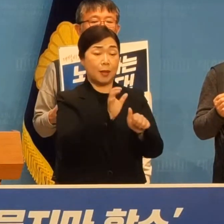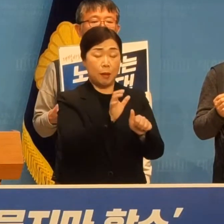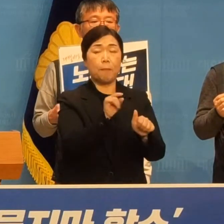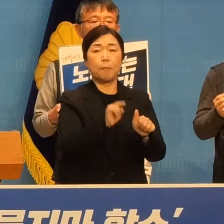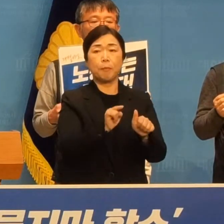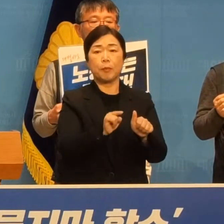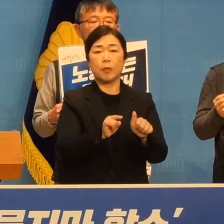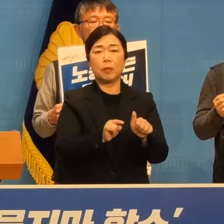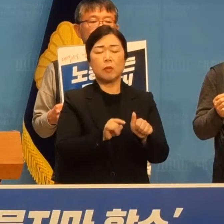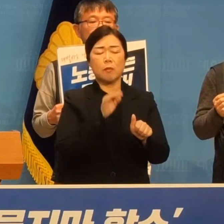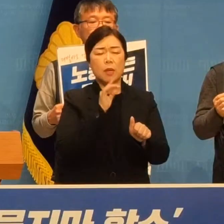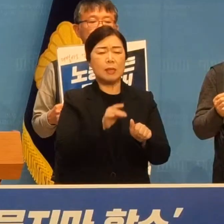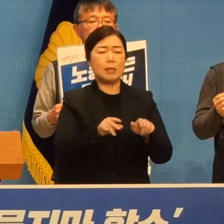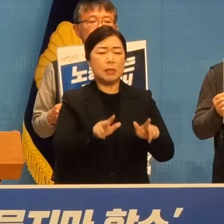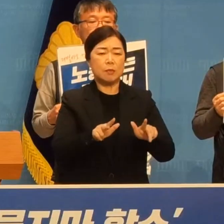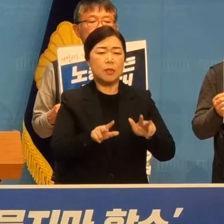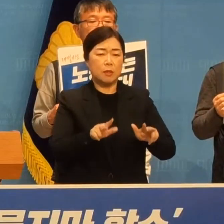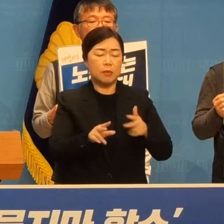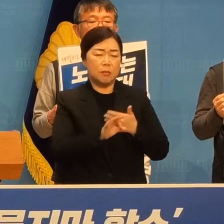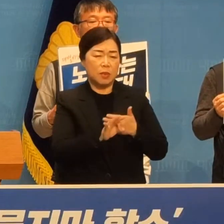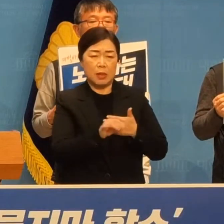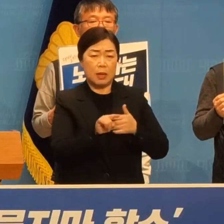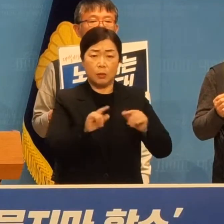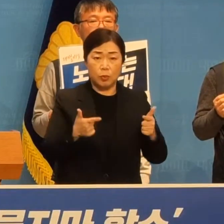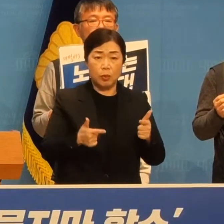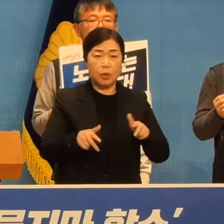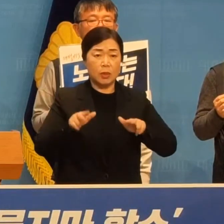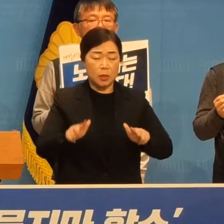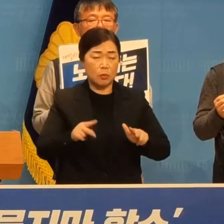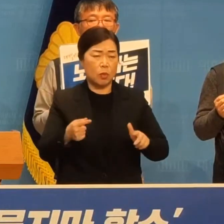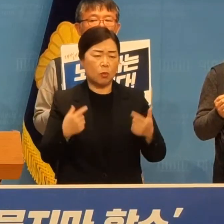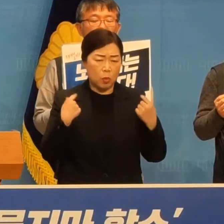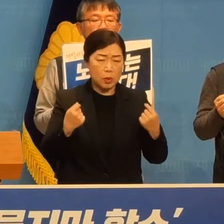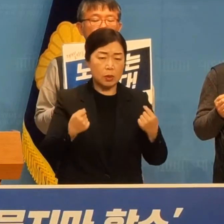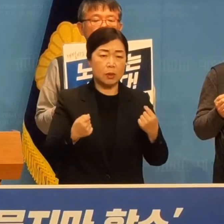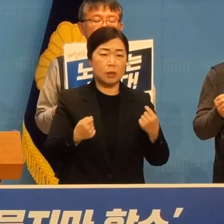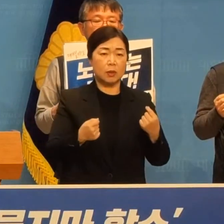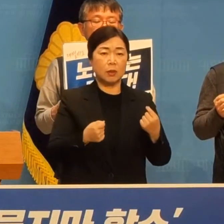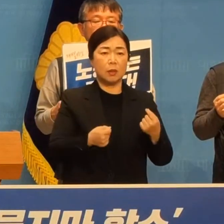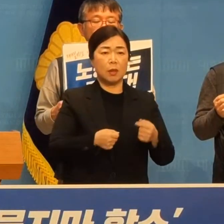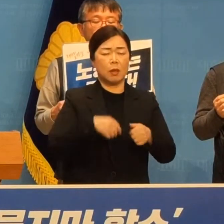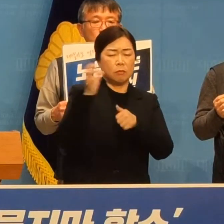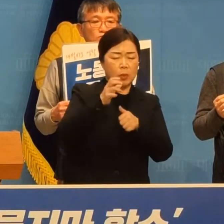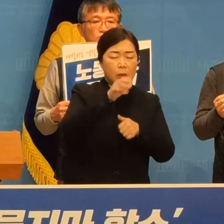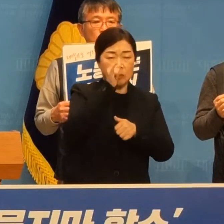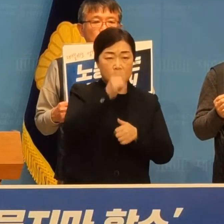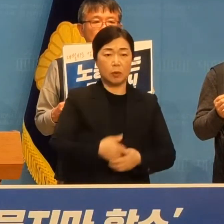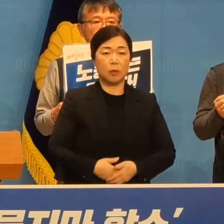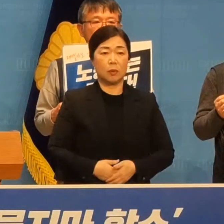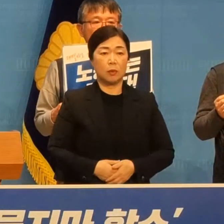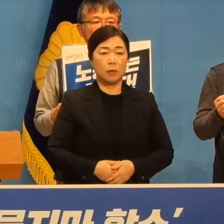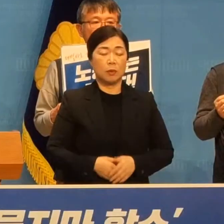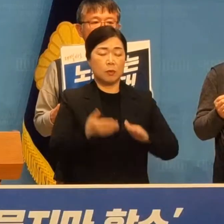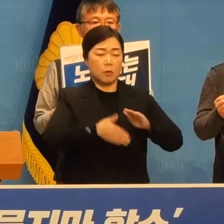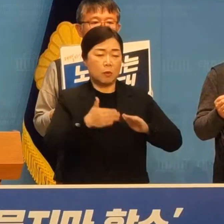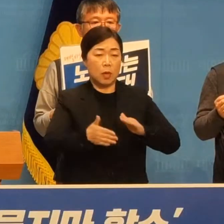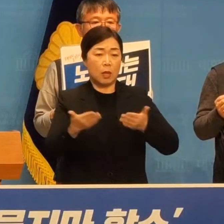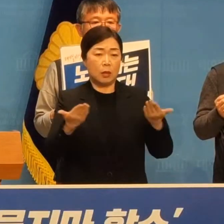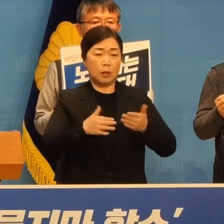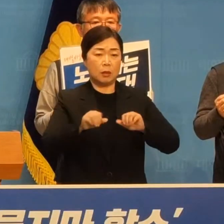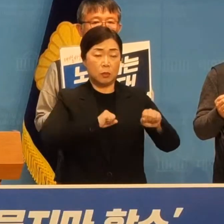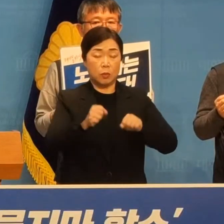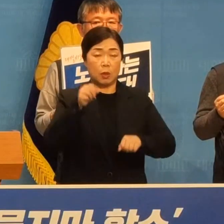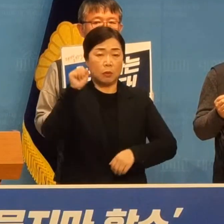일회성이 아닙니다. 지금 이 순간에도 노동자들은 현장에서 정당하게 투쟁하면서도 언제 어떻게 기소될지 몰라 불안감 속에